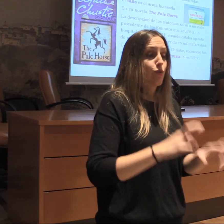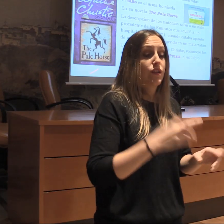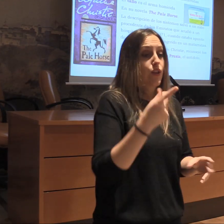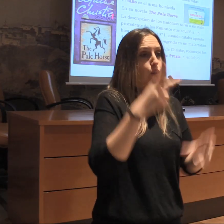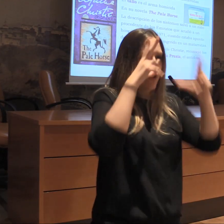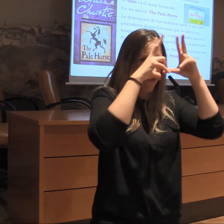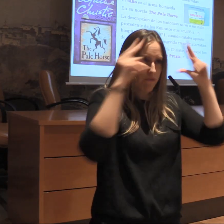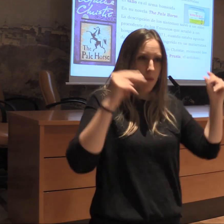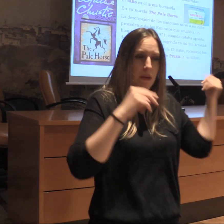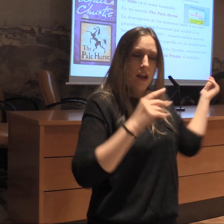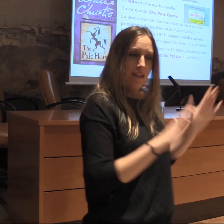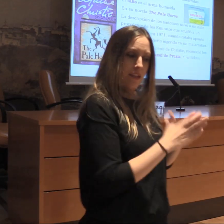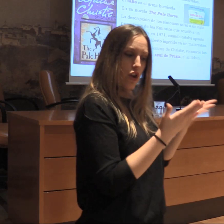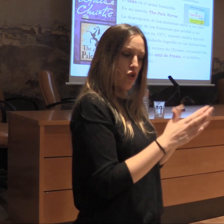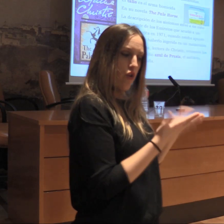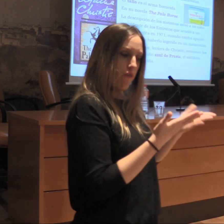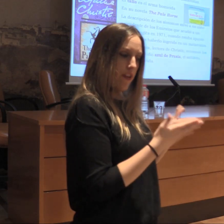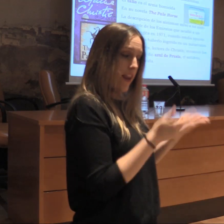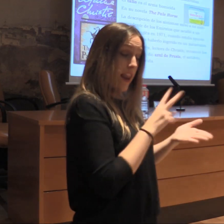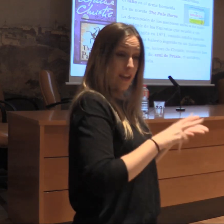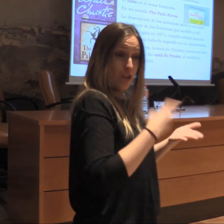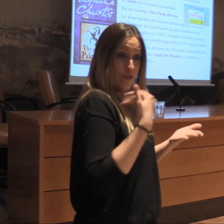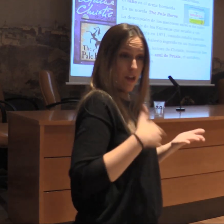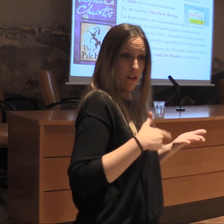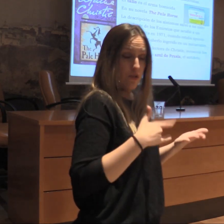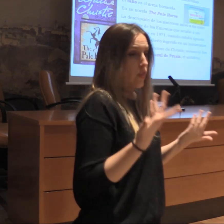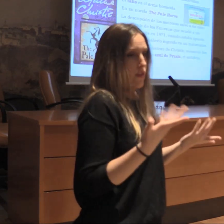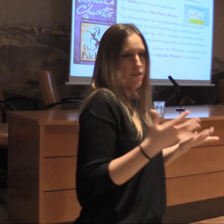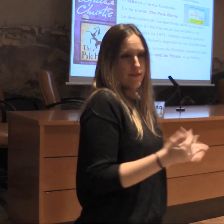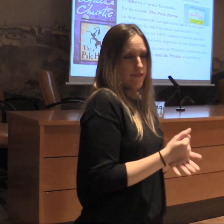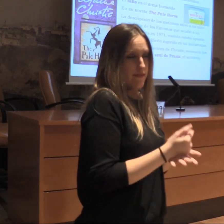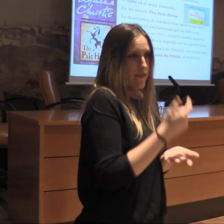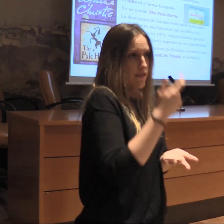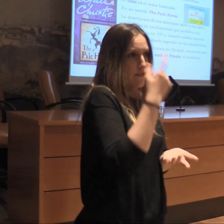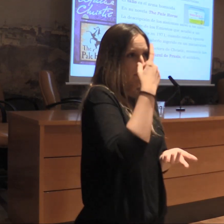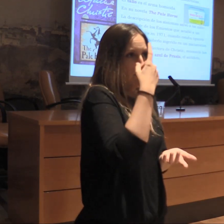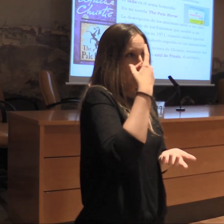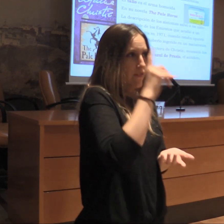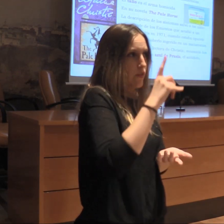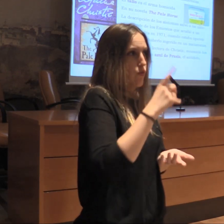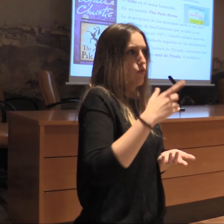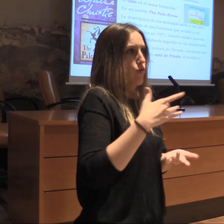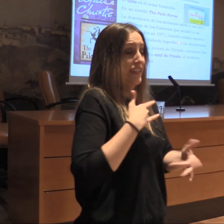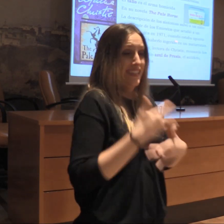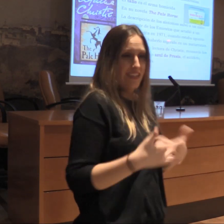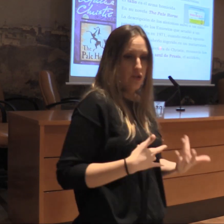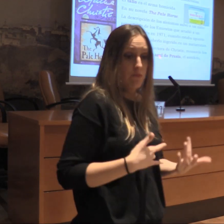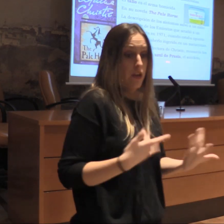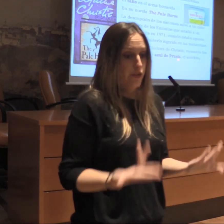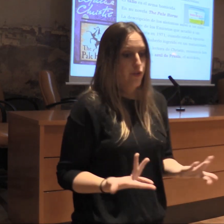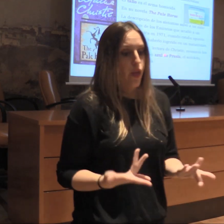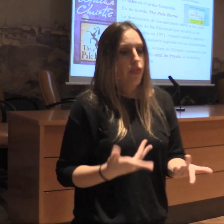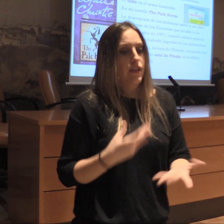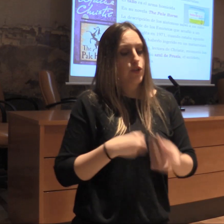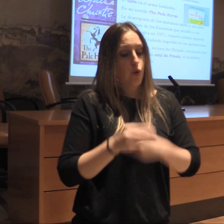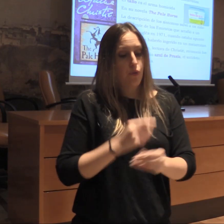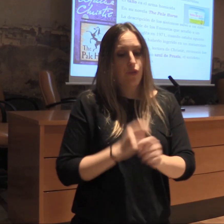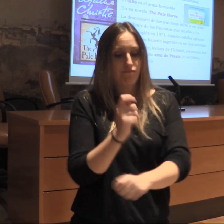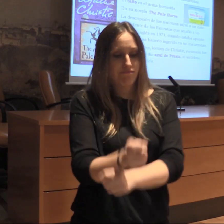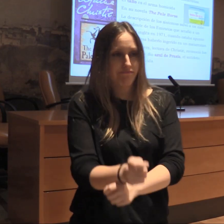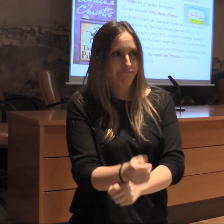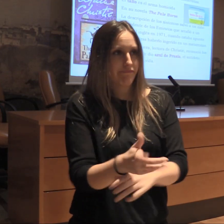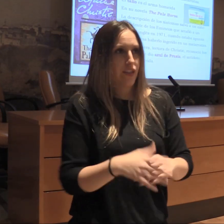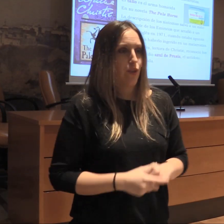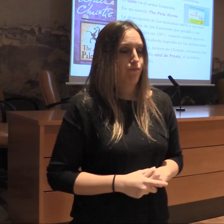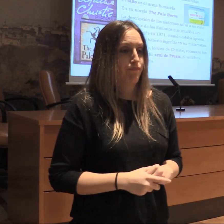había leído esta novela y conocía a la perfección los síntomas y le pudo dar el antídoto que es el azul de Prusia,